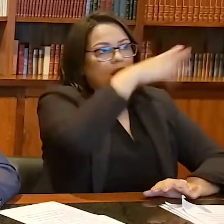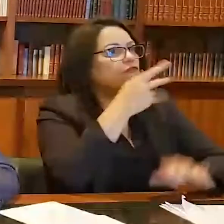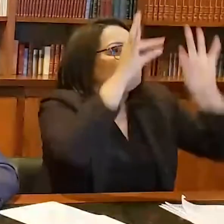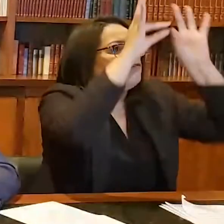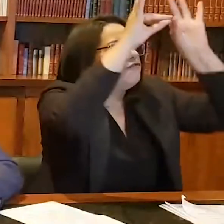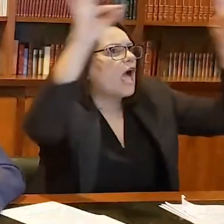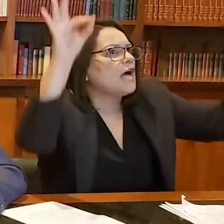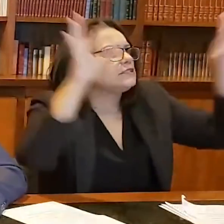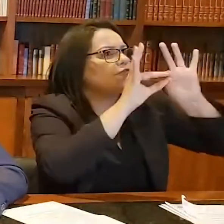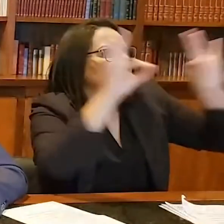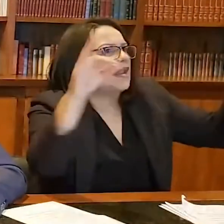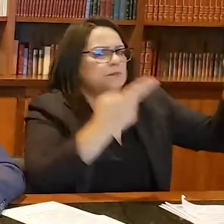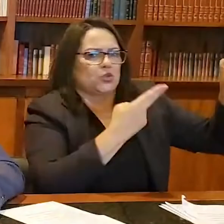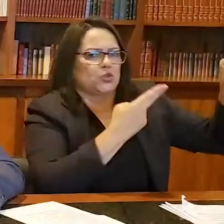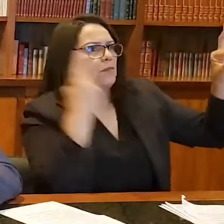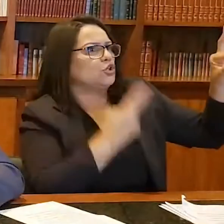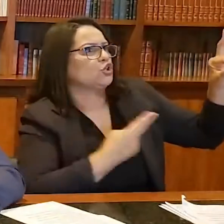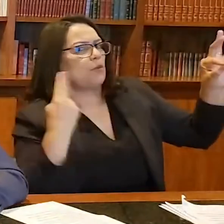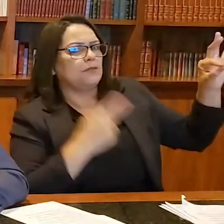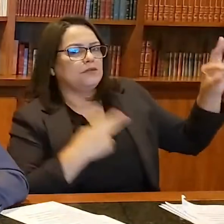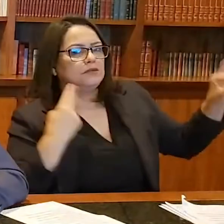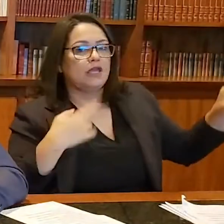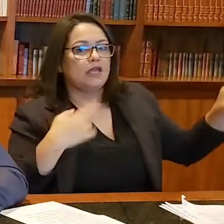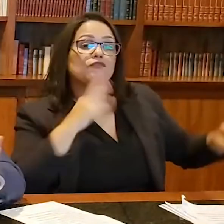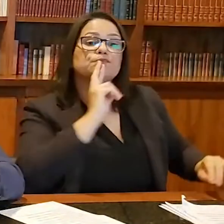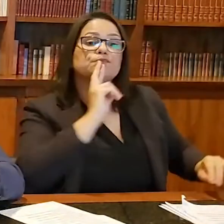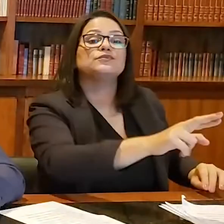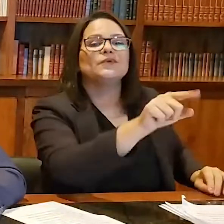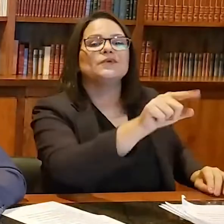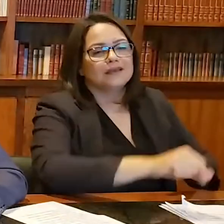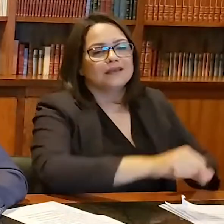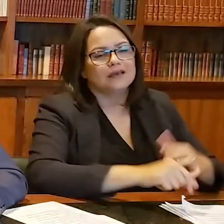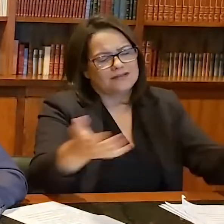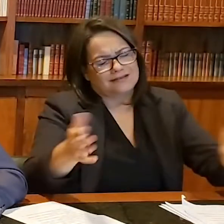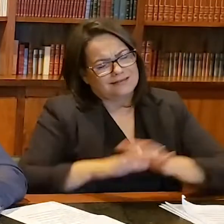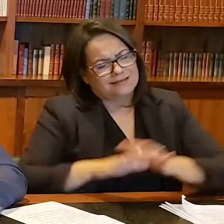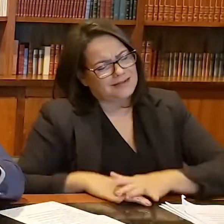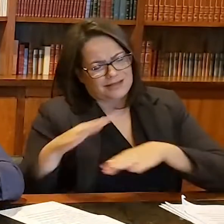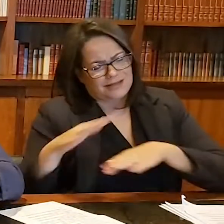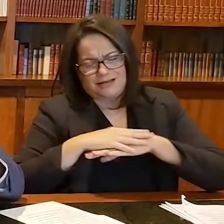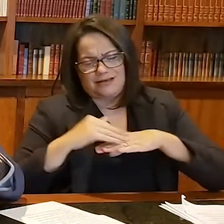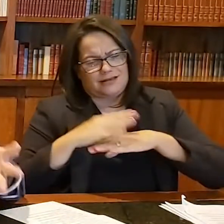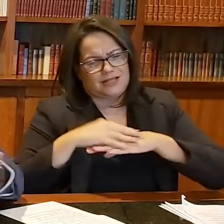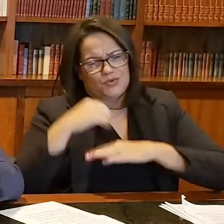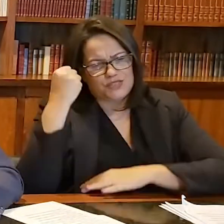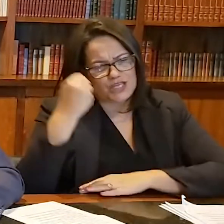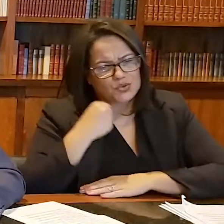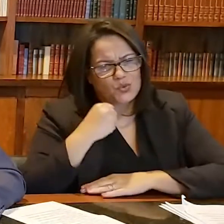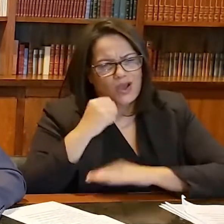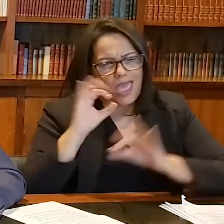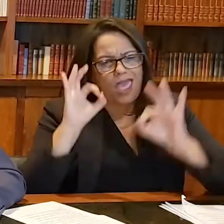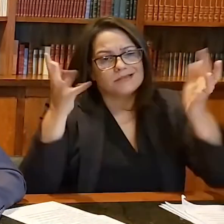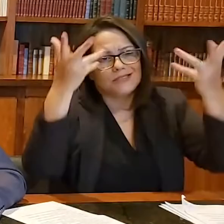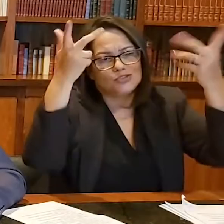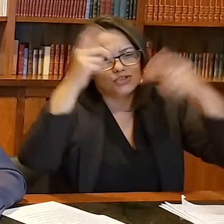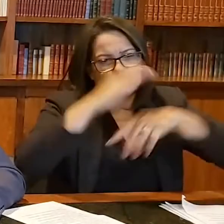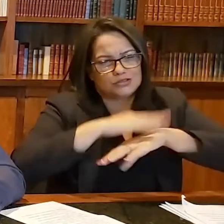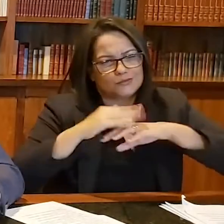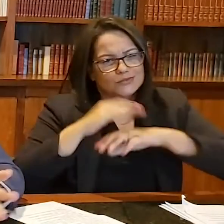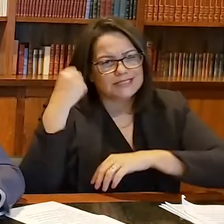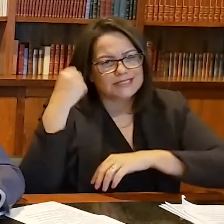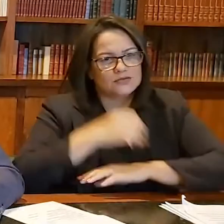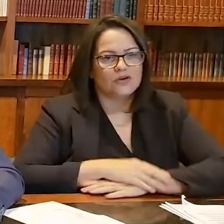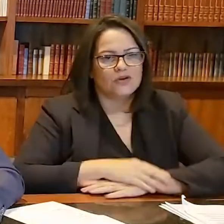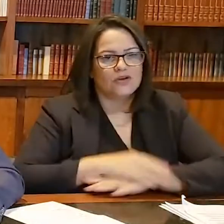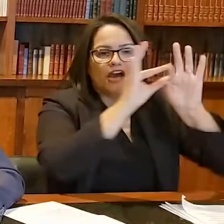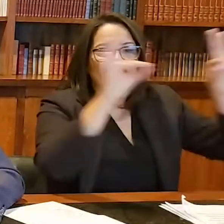lá. Tá. Sabe qual seria a minha resposta? Ô, prezado senador. Prezado, ele excelentíssimo, senhor senador.